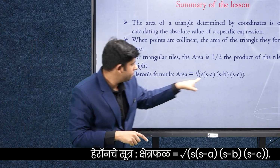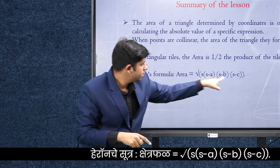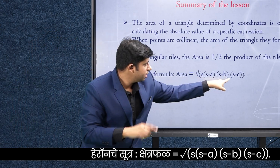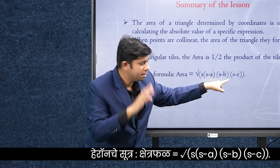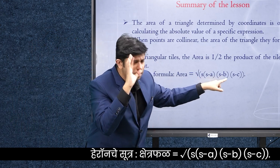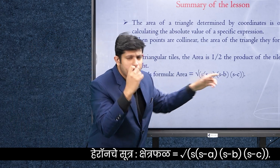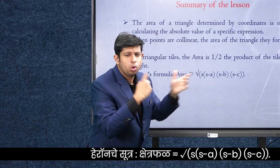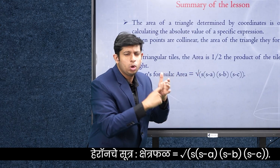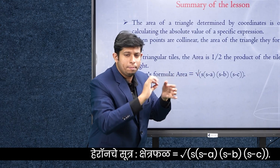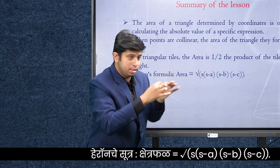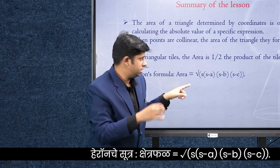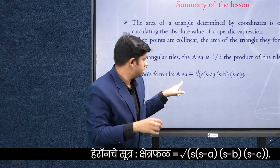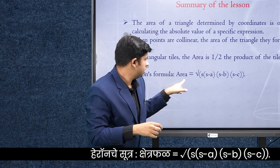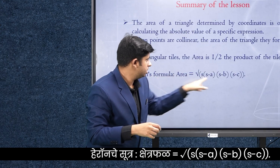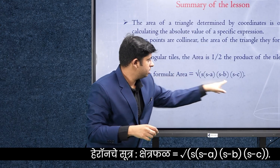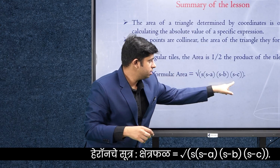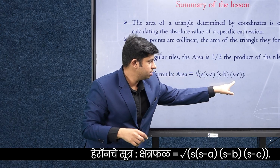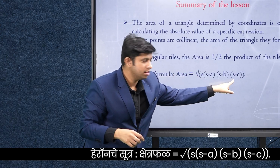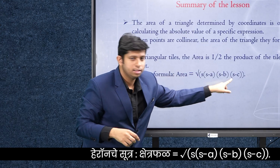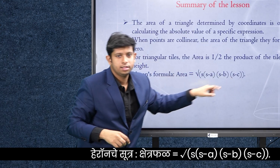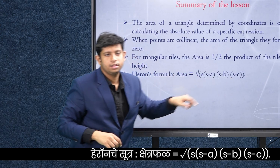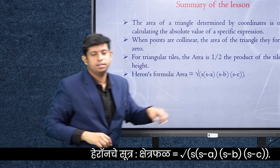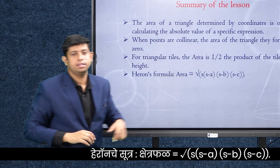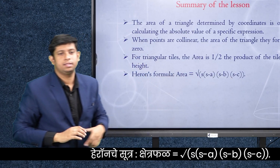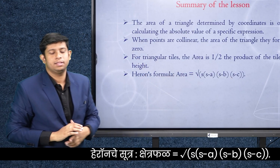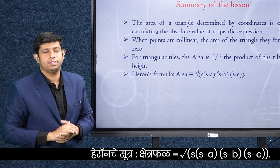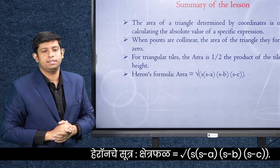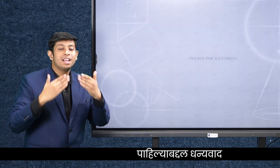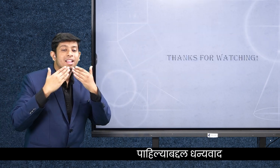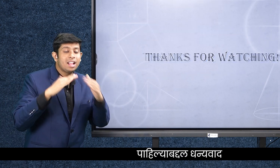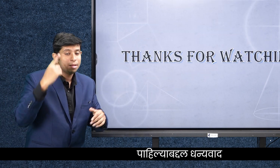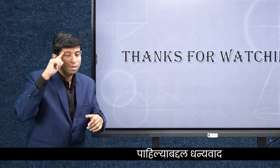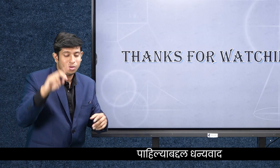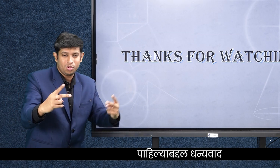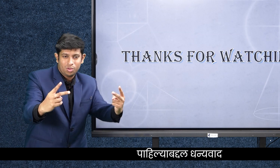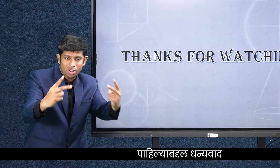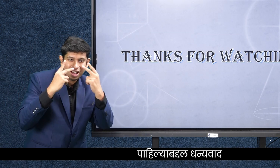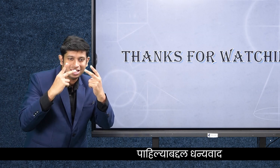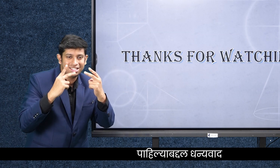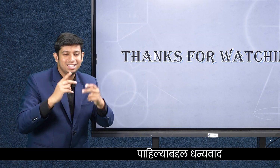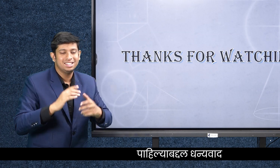A × S - B × S - C. पाहिल्याबद्दल धन्यवाद.